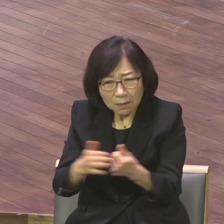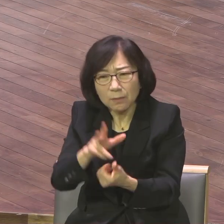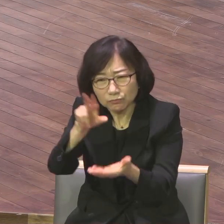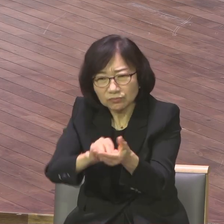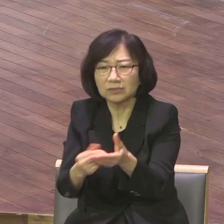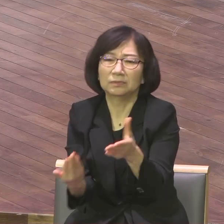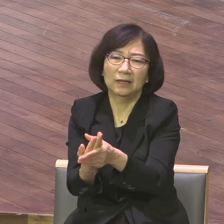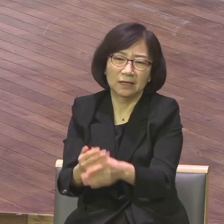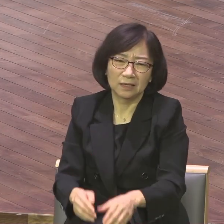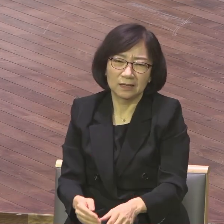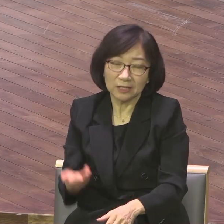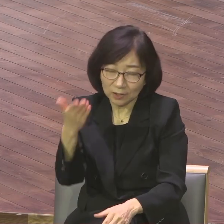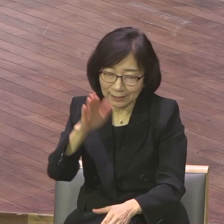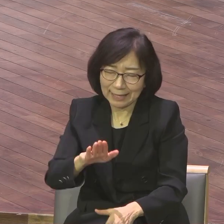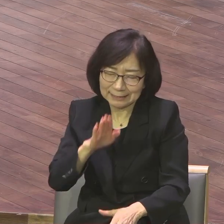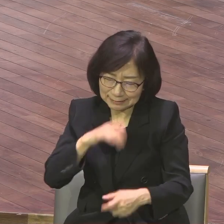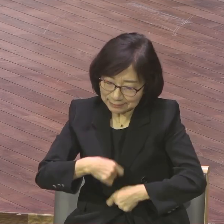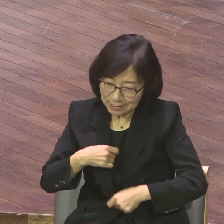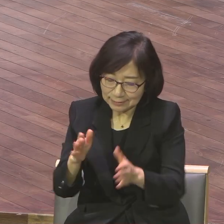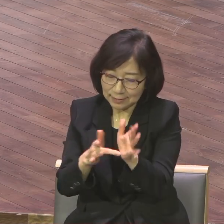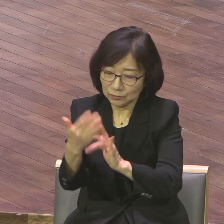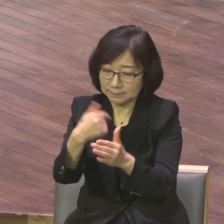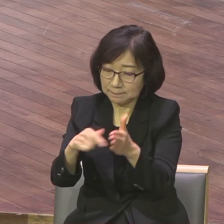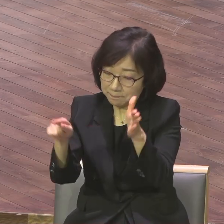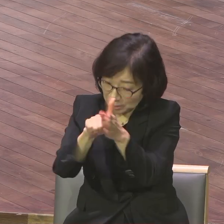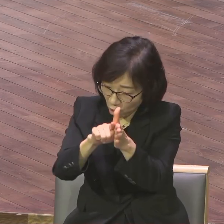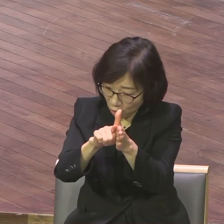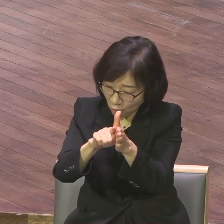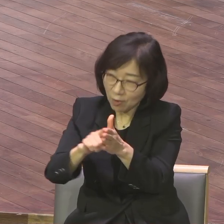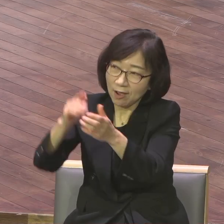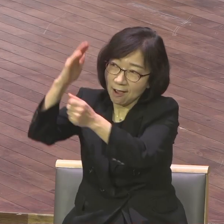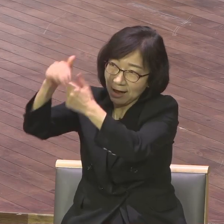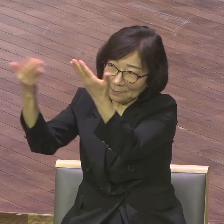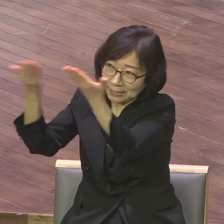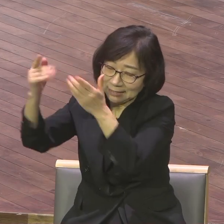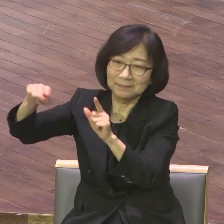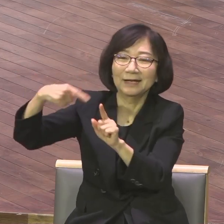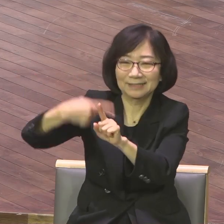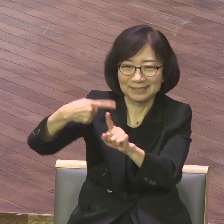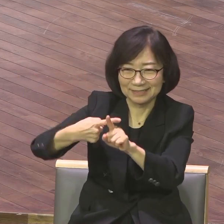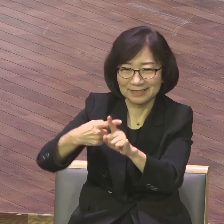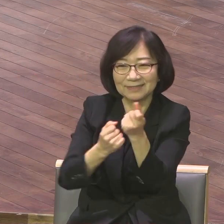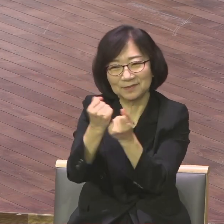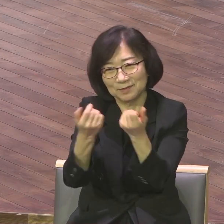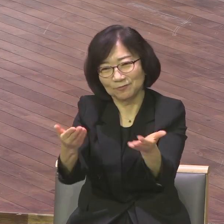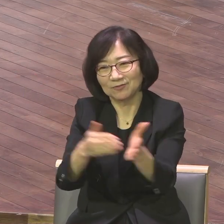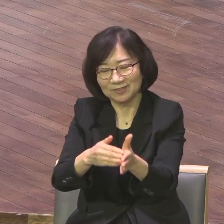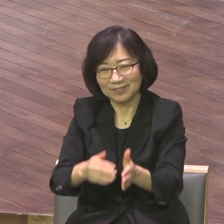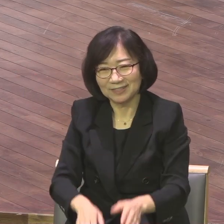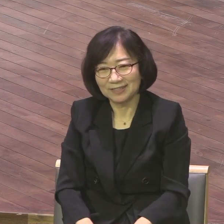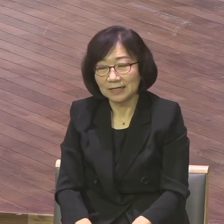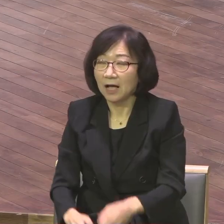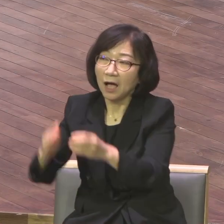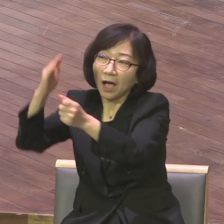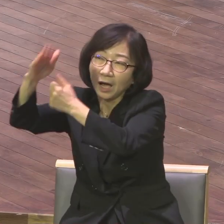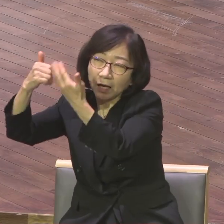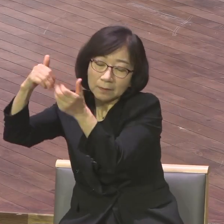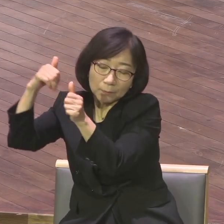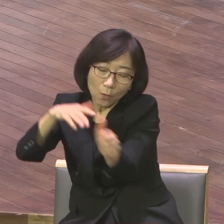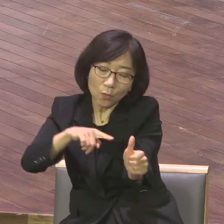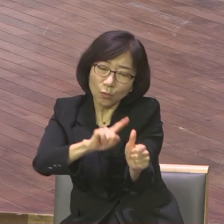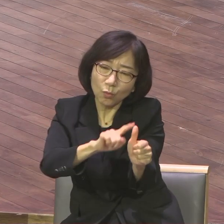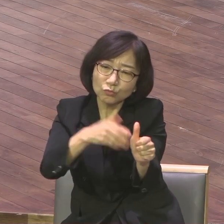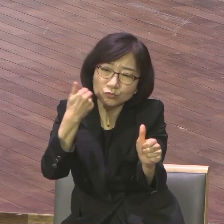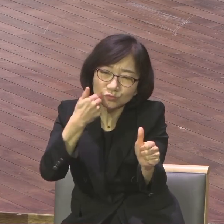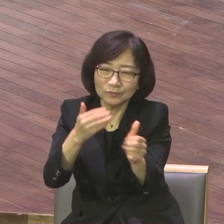것이 하나님의 일이다. 이렇게 답변해 주었어요. 쉽게 말해서 하나님께서 보내신 예수를